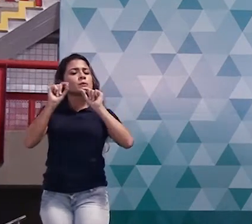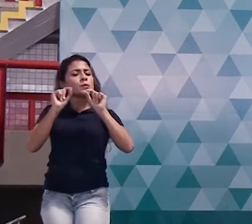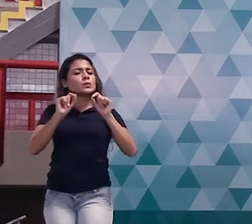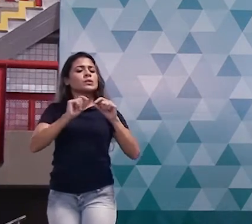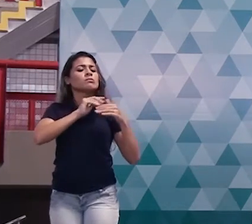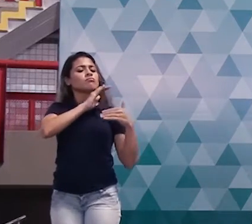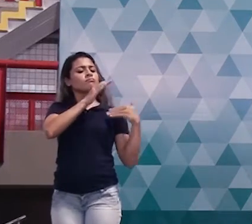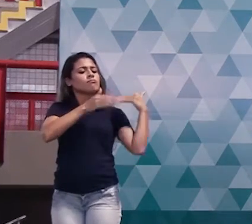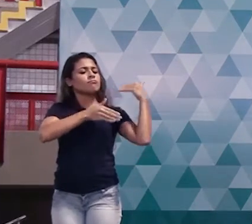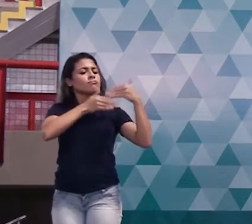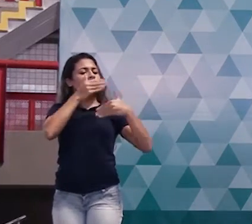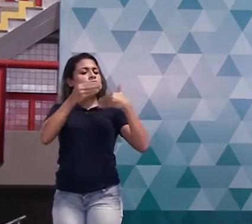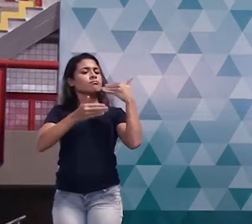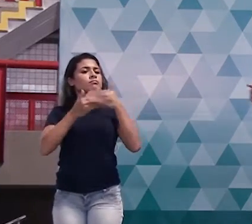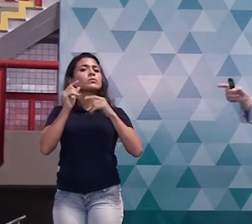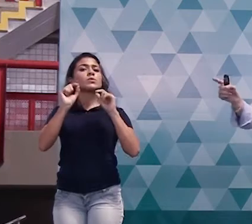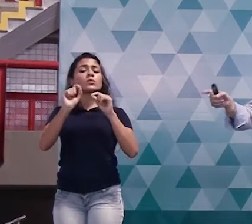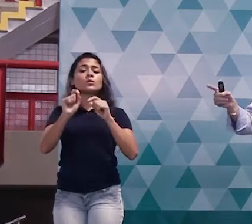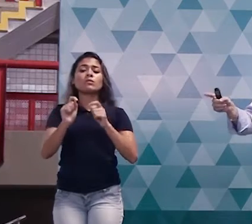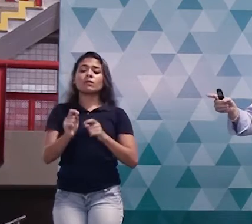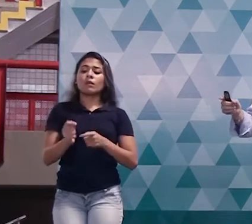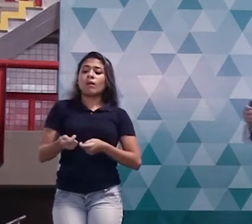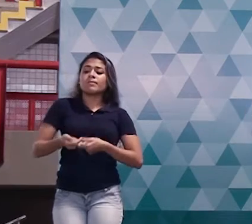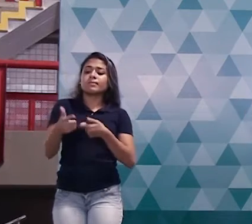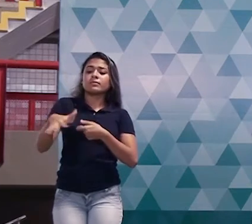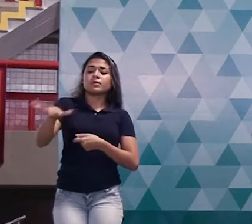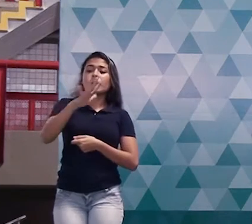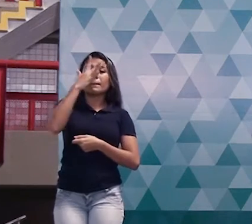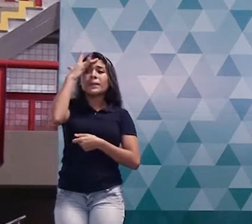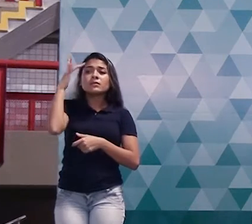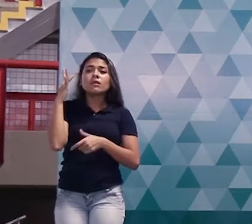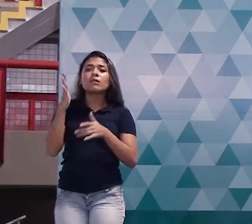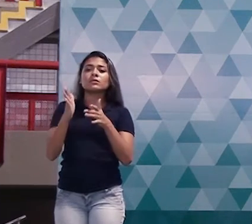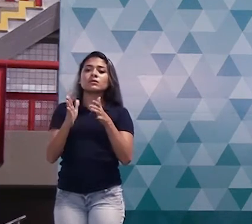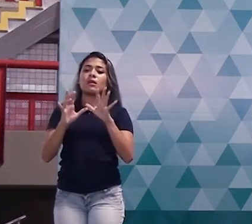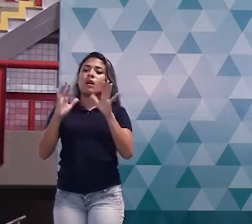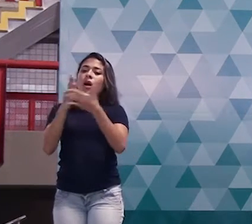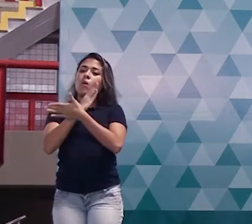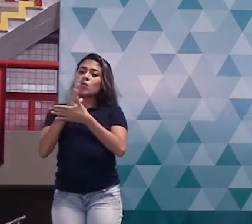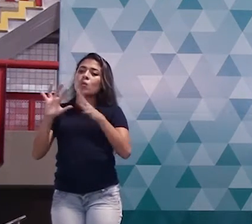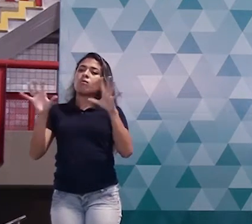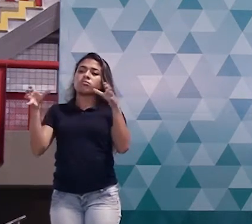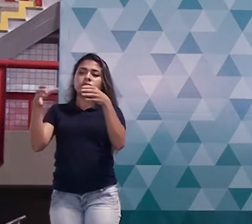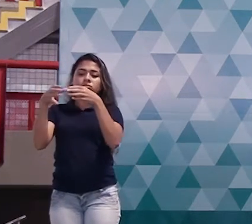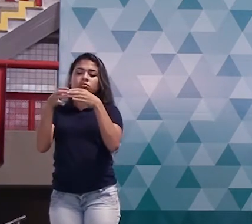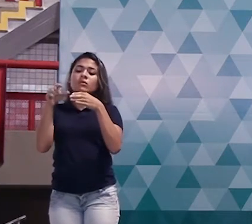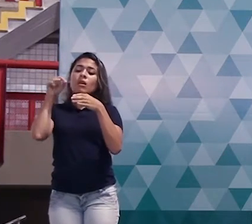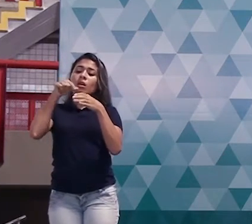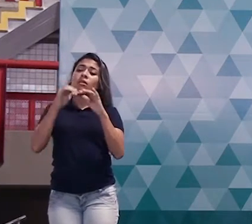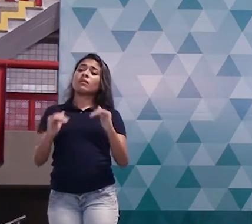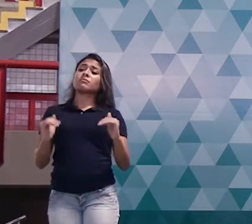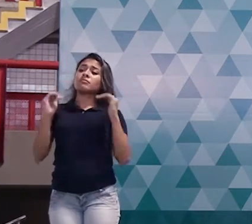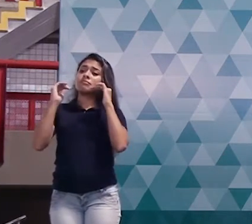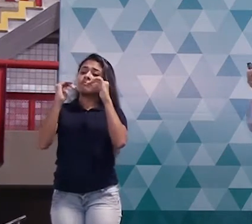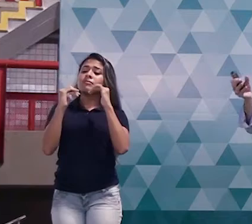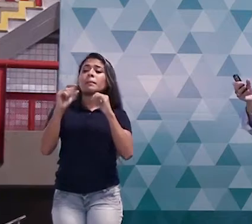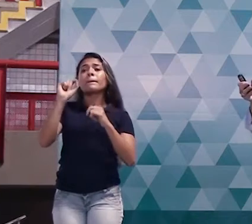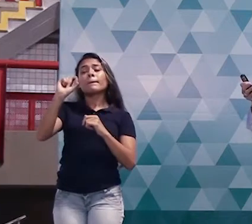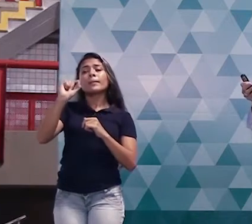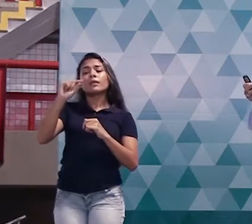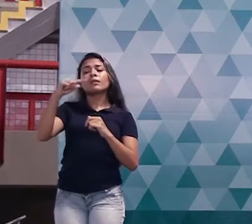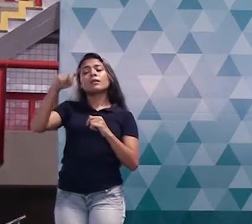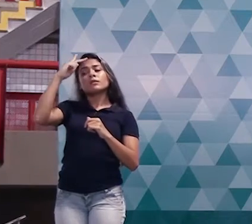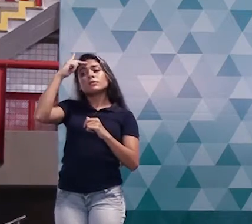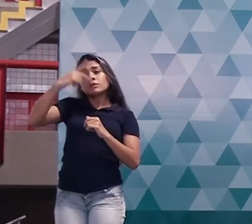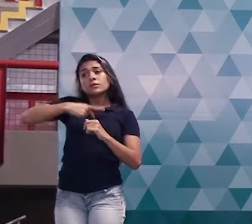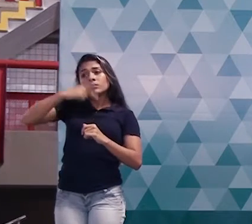de estruturas que beneficiavam a minoria, e essa minoria governava em benefício próprio, e usava o